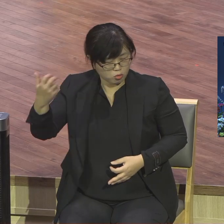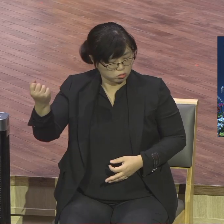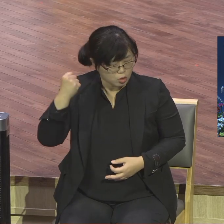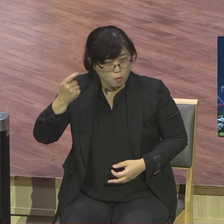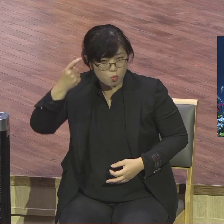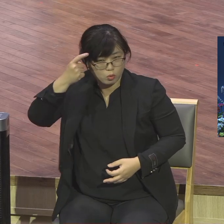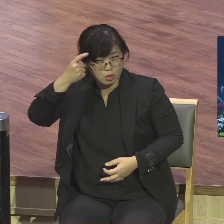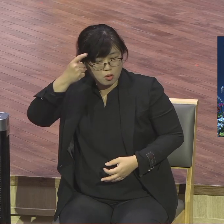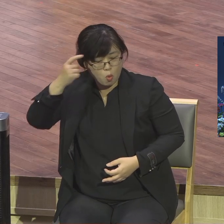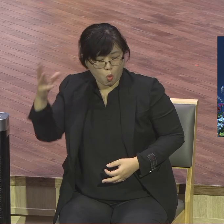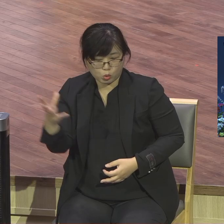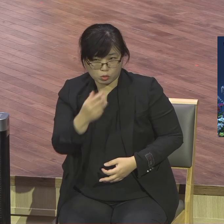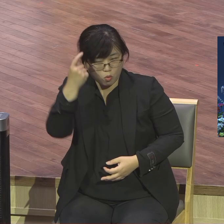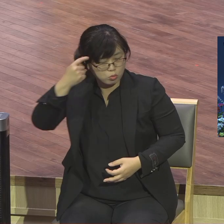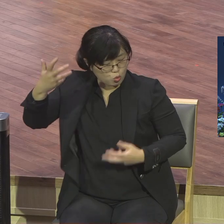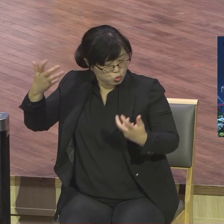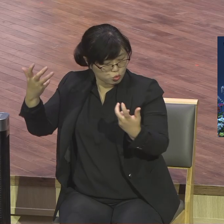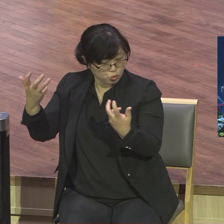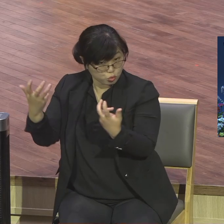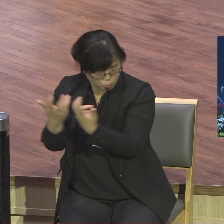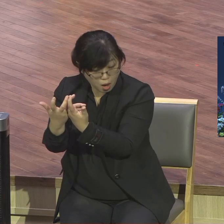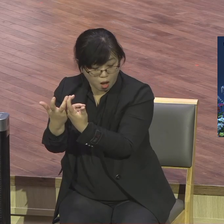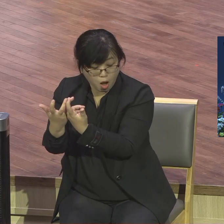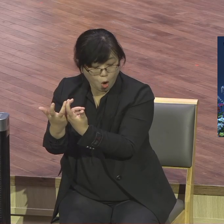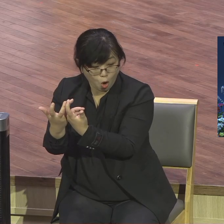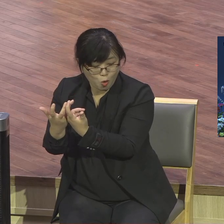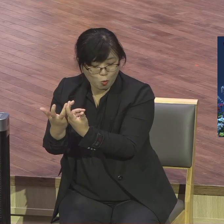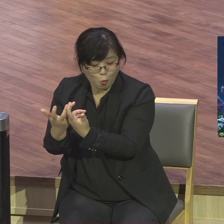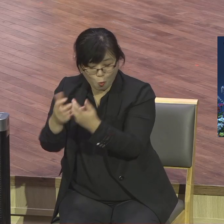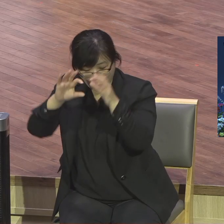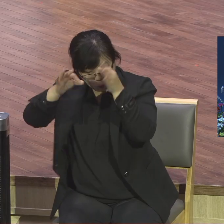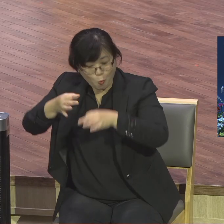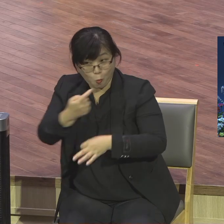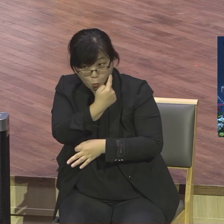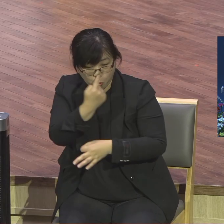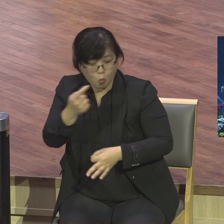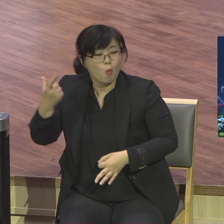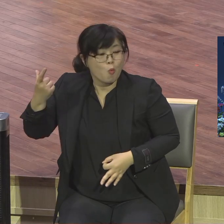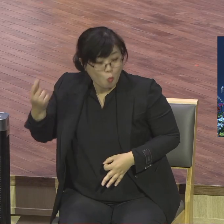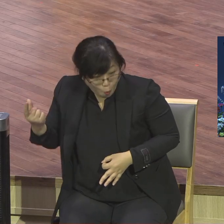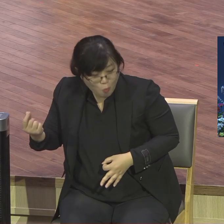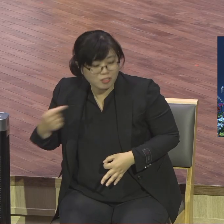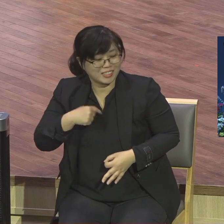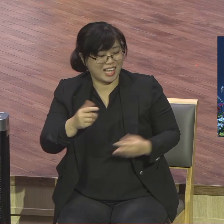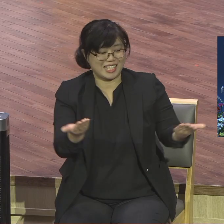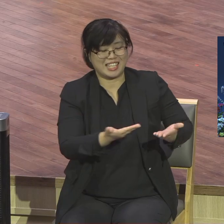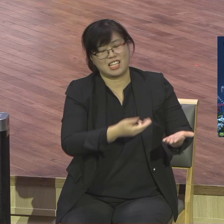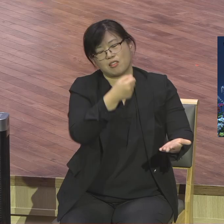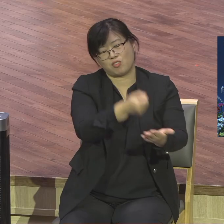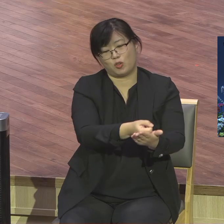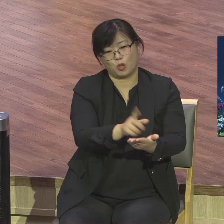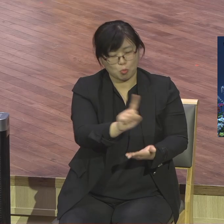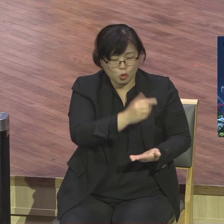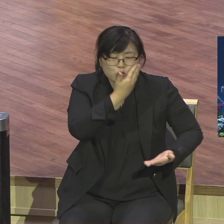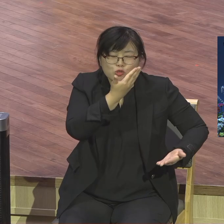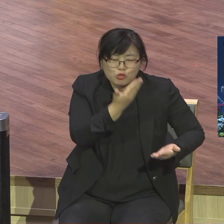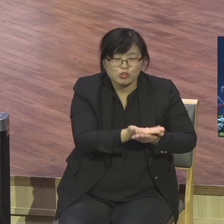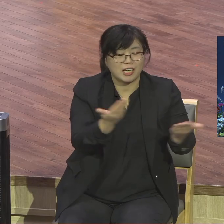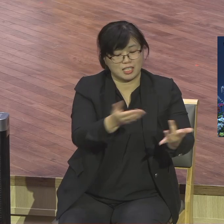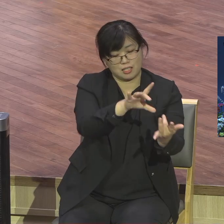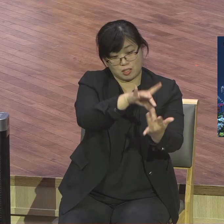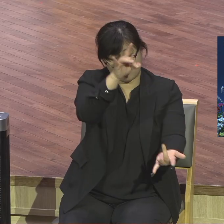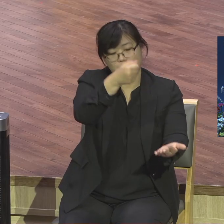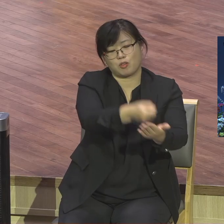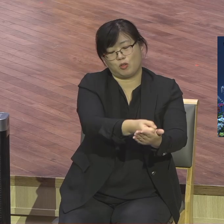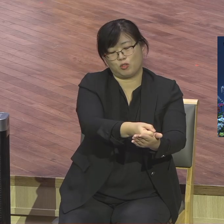때 그때 인도가 된단 말이에요 인도가 된단 말이에요 그래서 신앙생활의 초식이 뭐냐